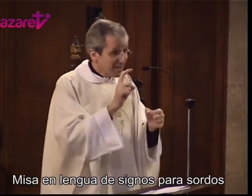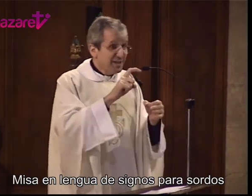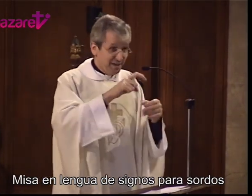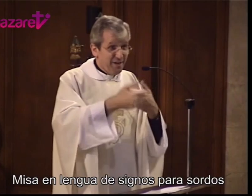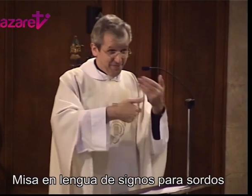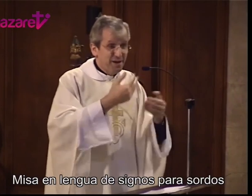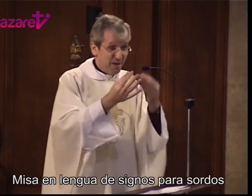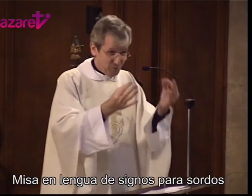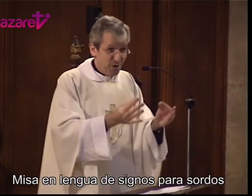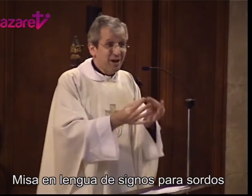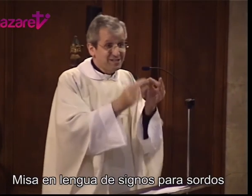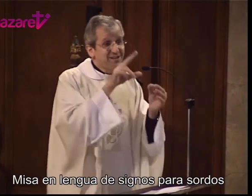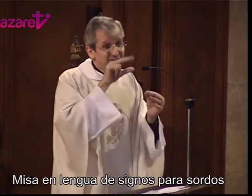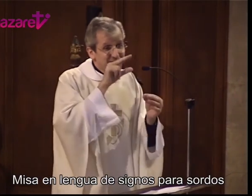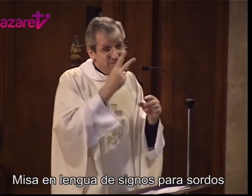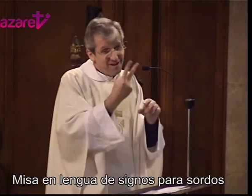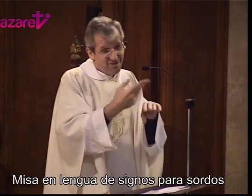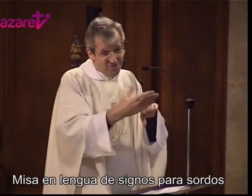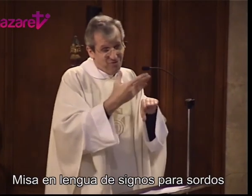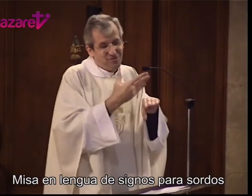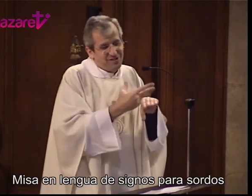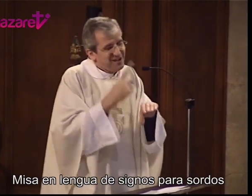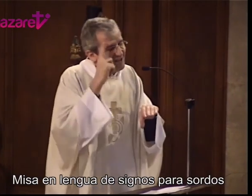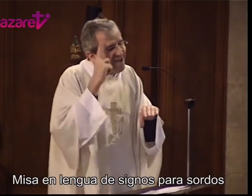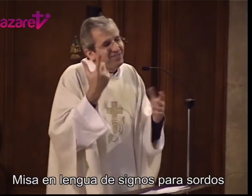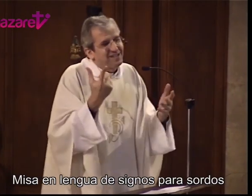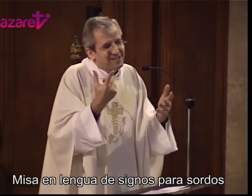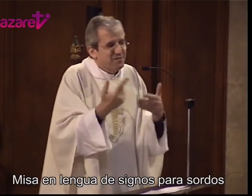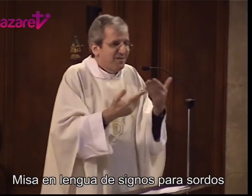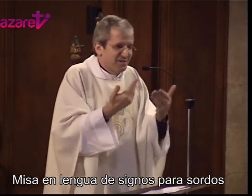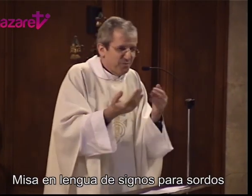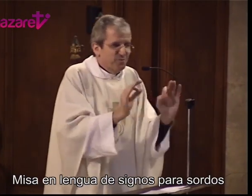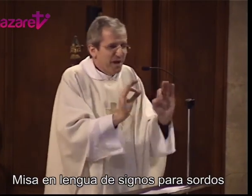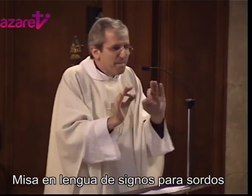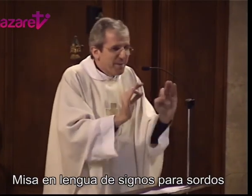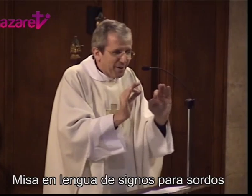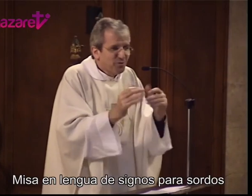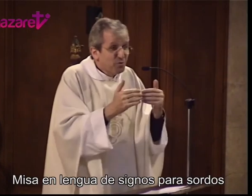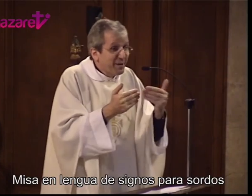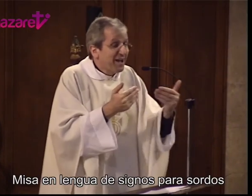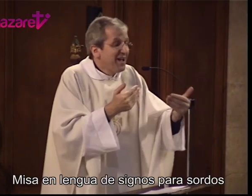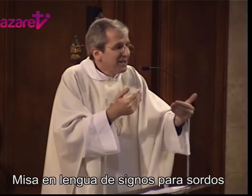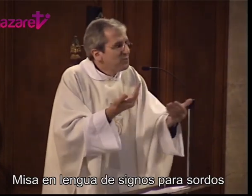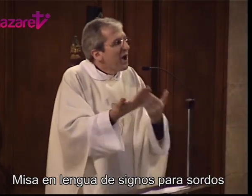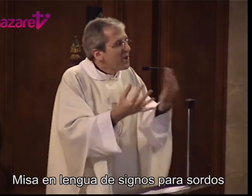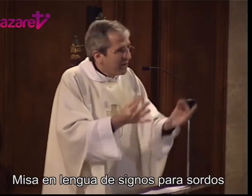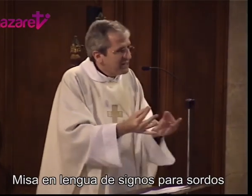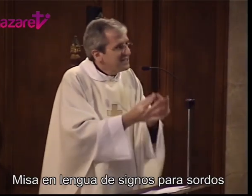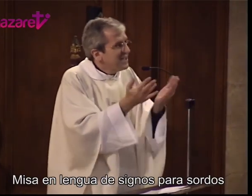que celebramos la Eucaristía de Navidad 2 días antes, estuvimos ya preparando de alguna manera una Eucaristía